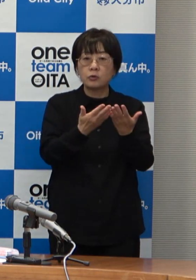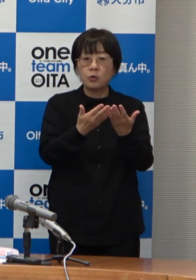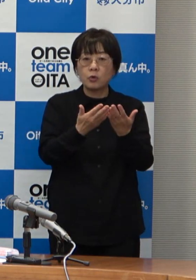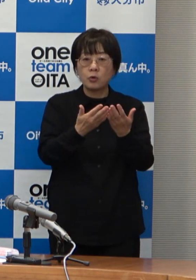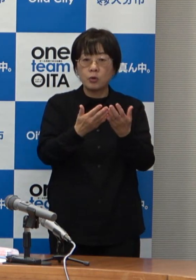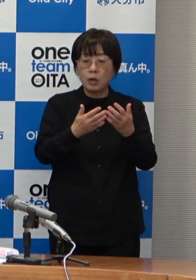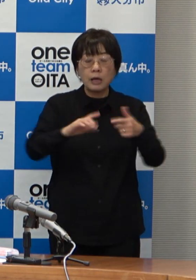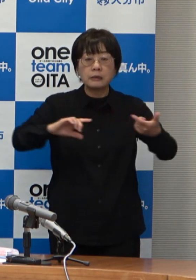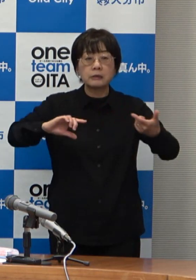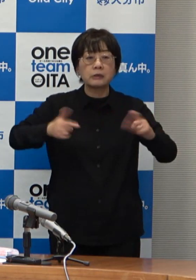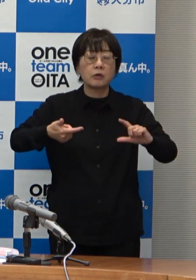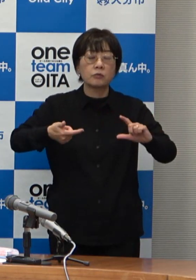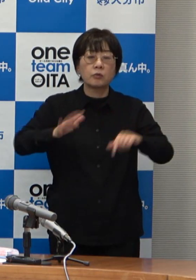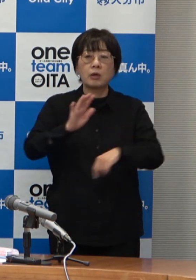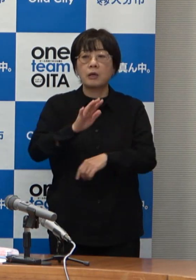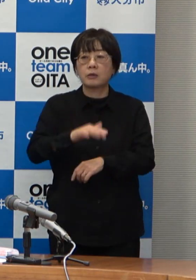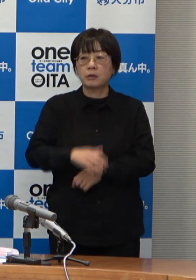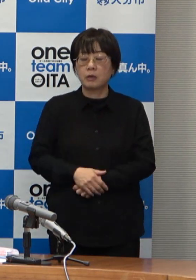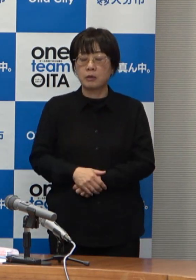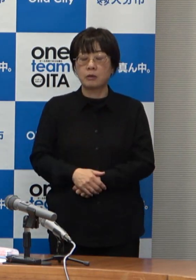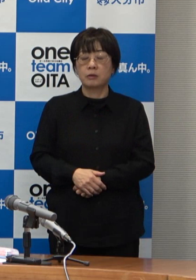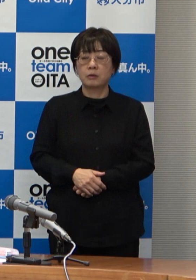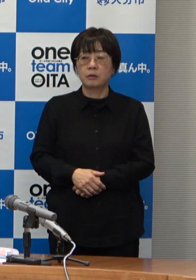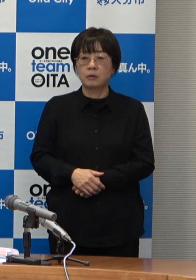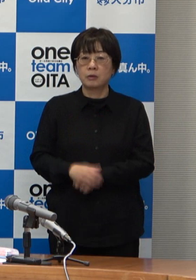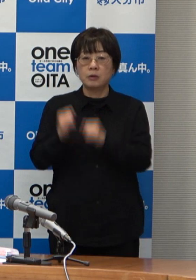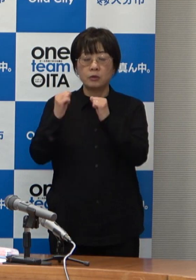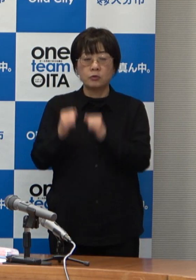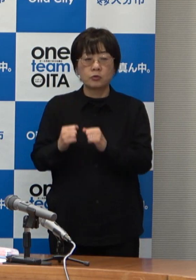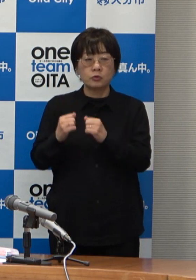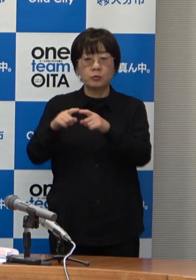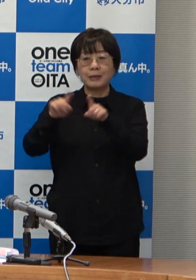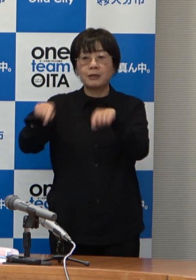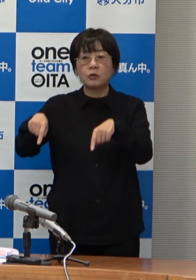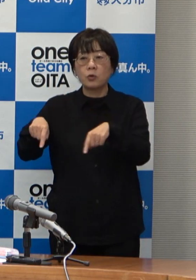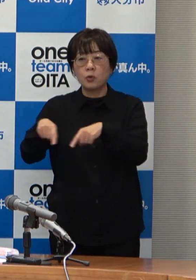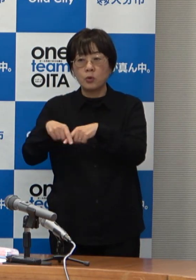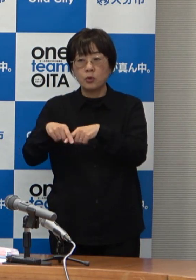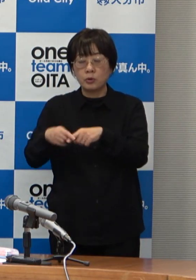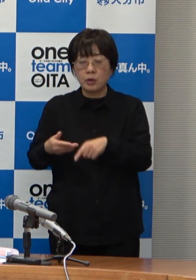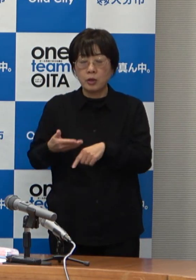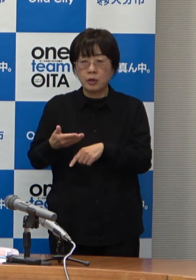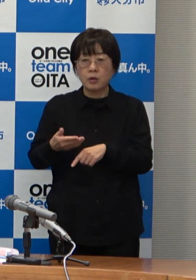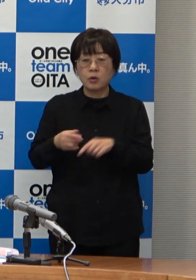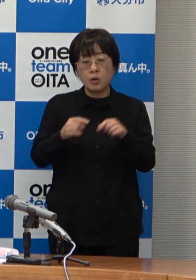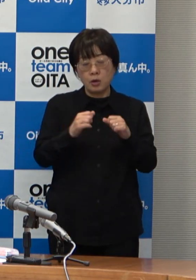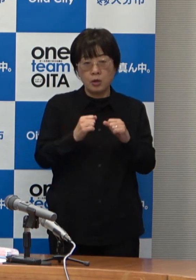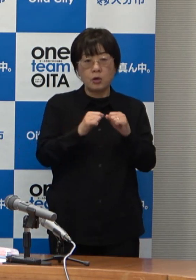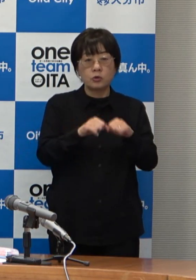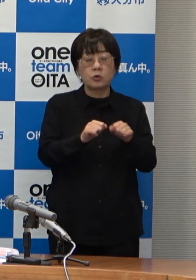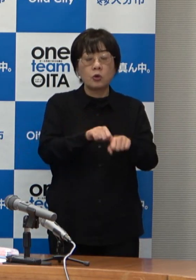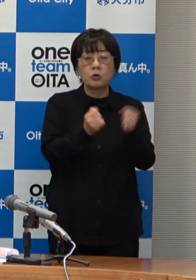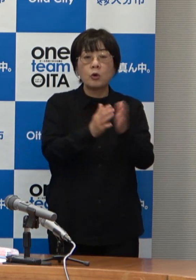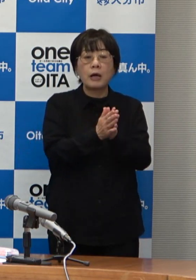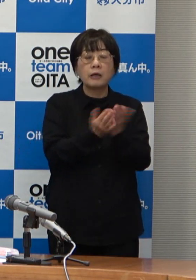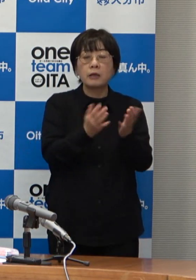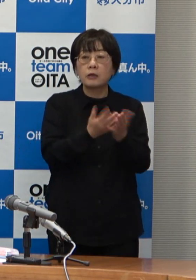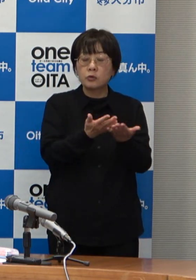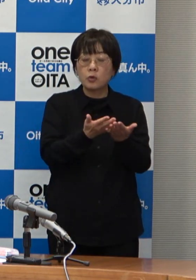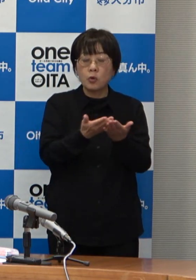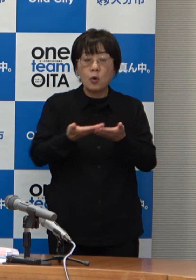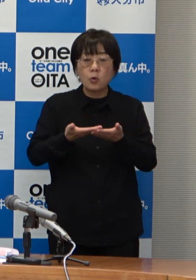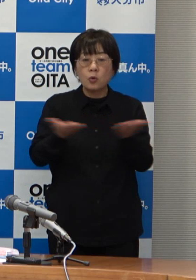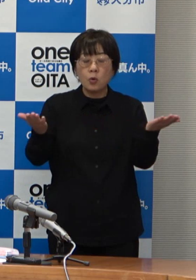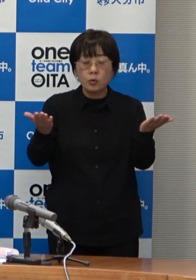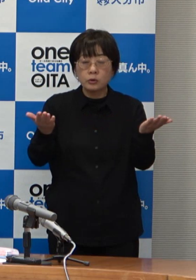た住民表と障害者手帳の交付している自治体が同じである場合はあの